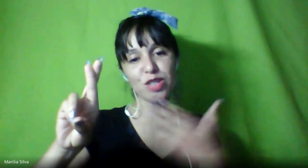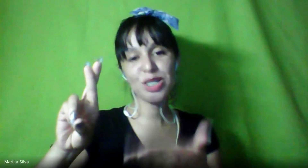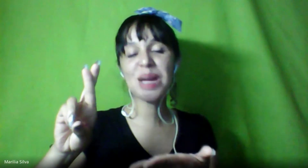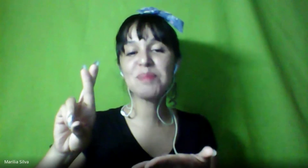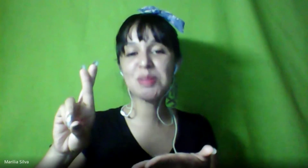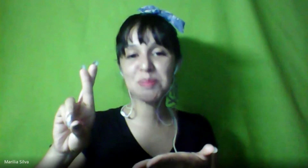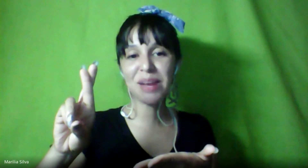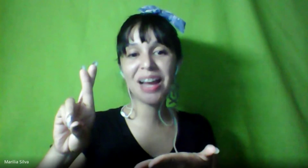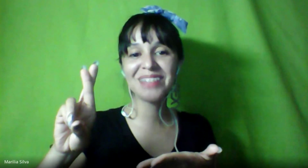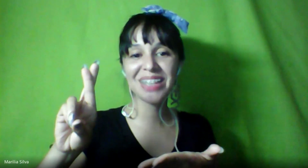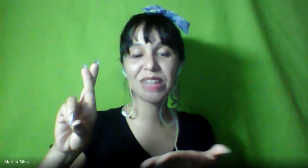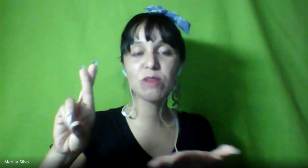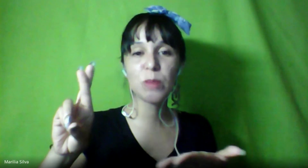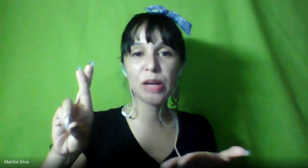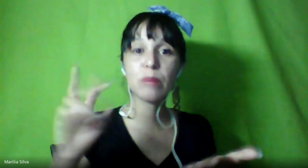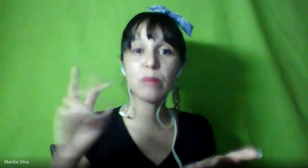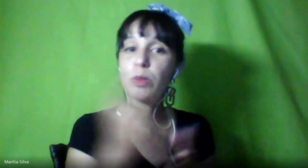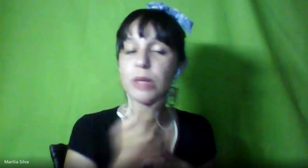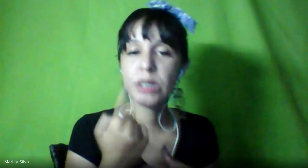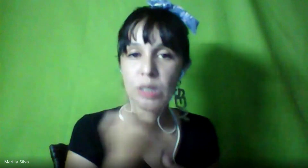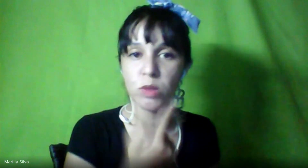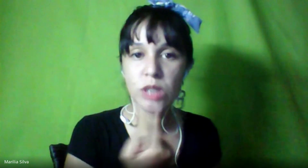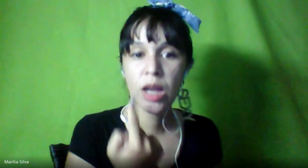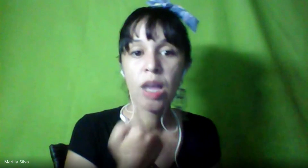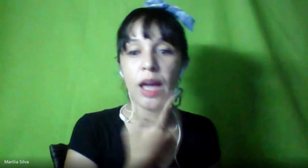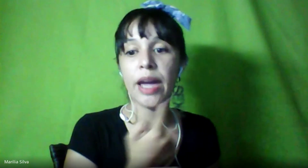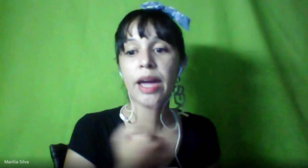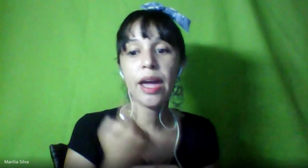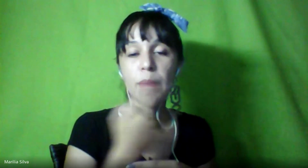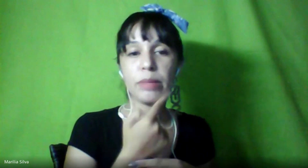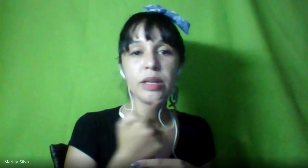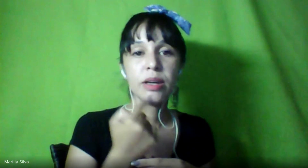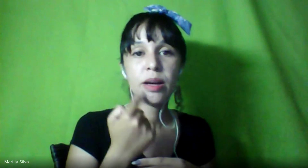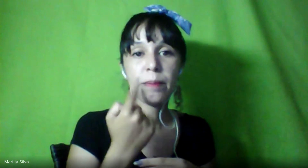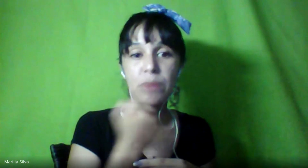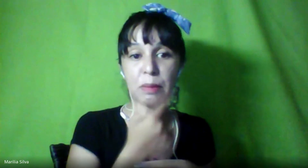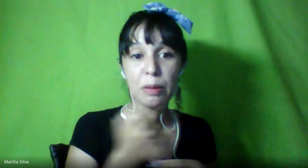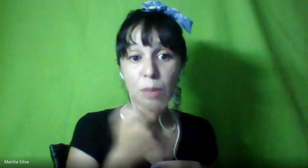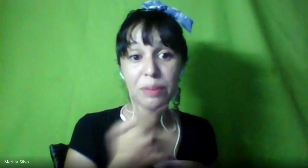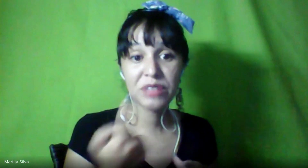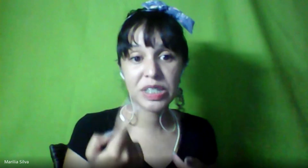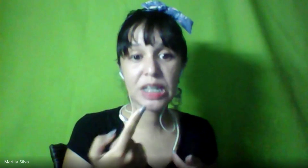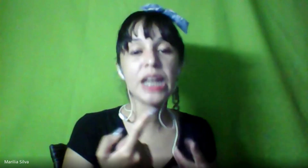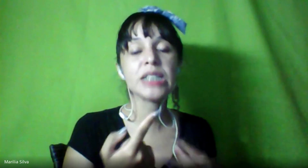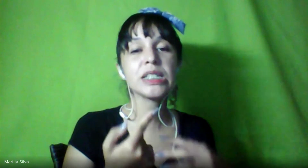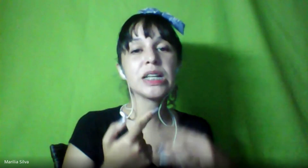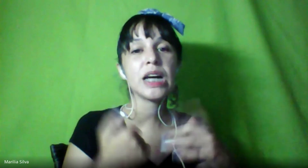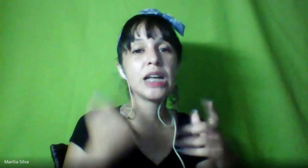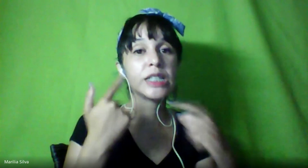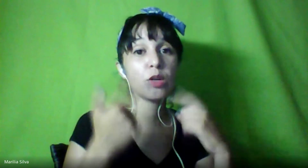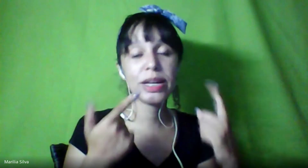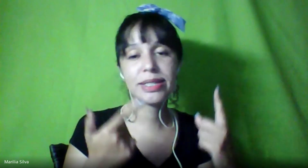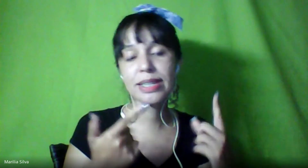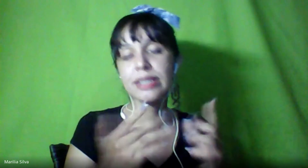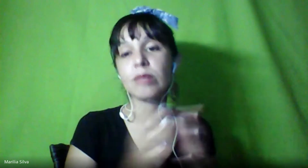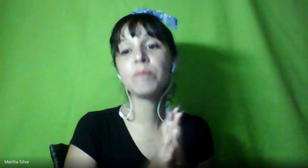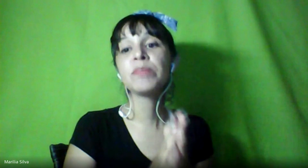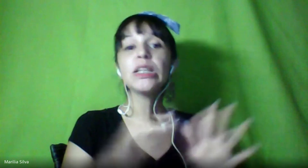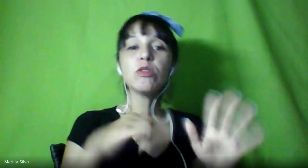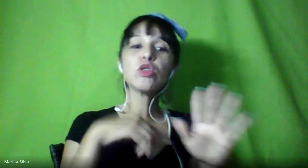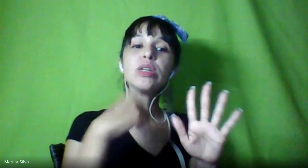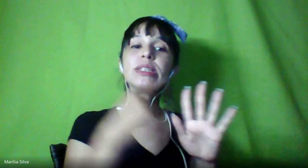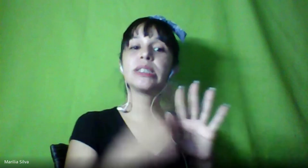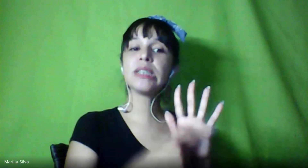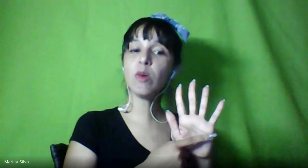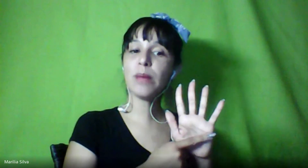Eu utilizei a mesma palavra, né, que foi a palavra amor, mas sem usar a minha boca para fazer essa oralização.